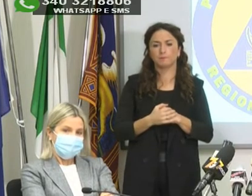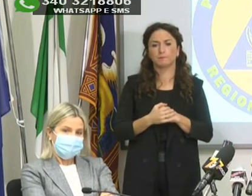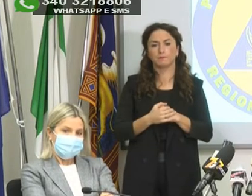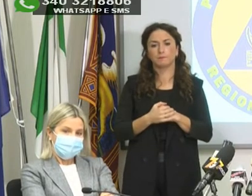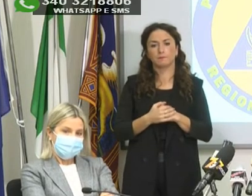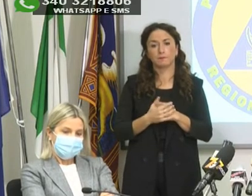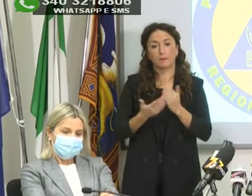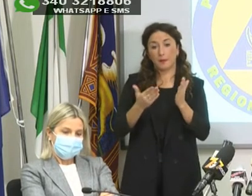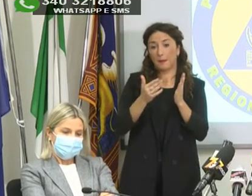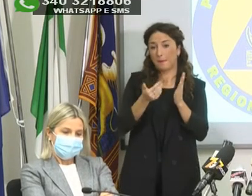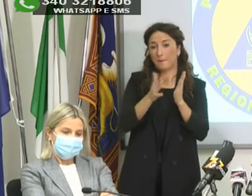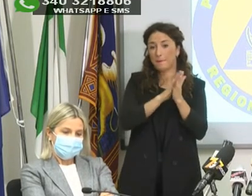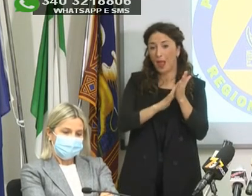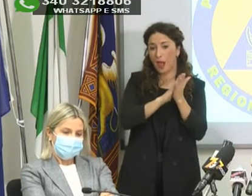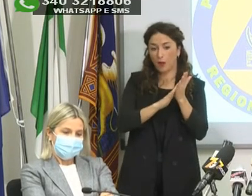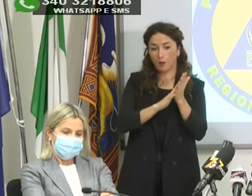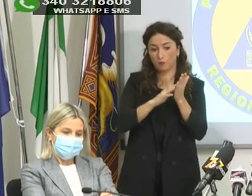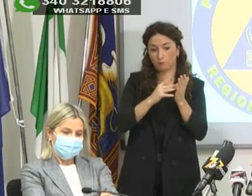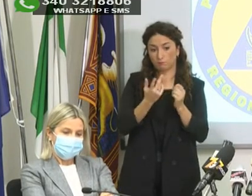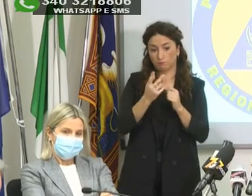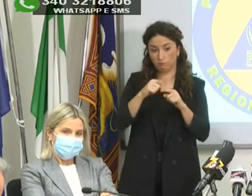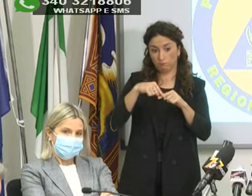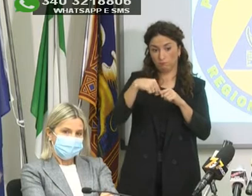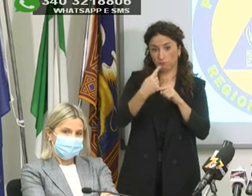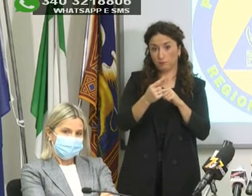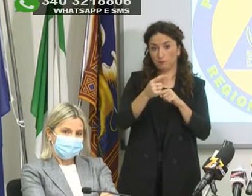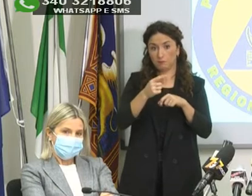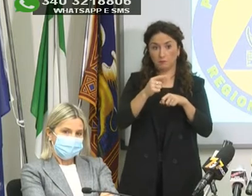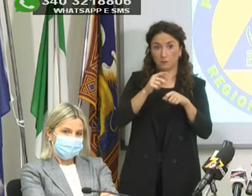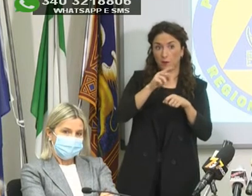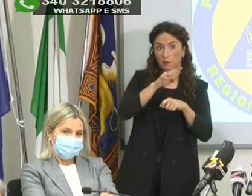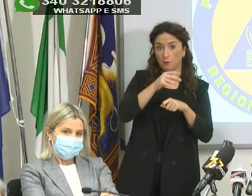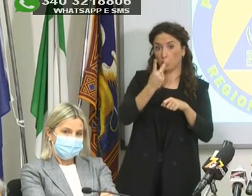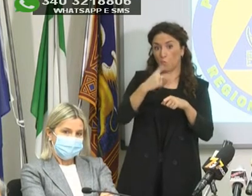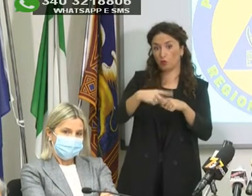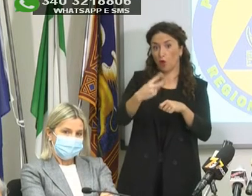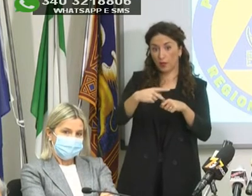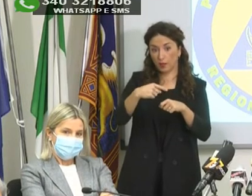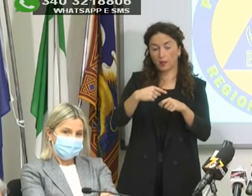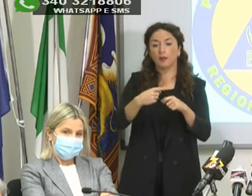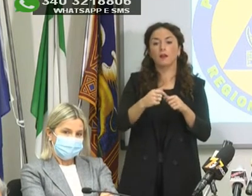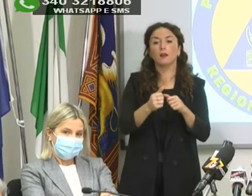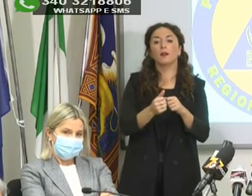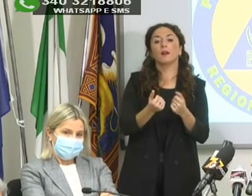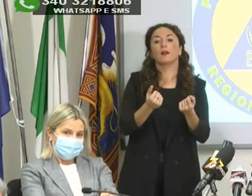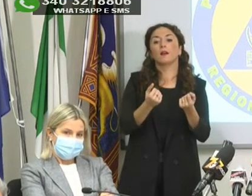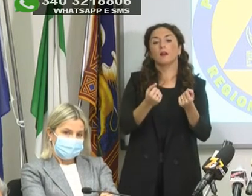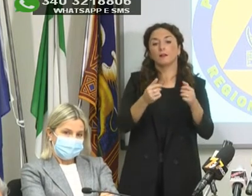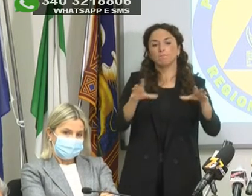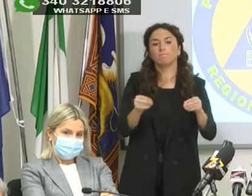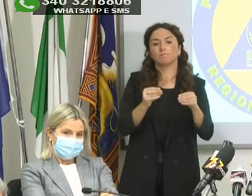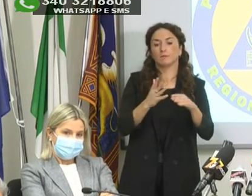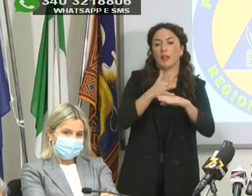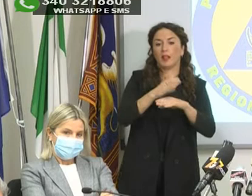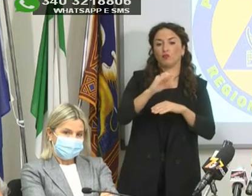che questo piano passi nelle prossime 24 ore, 48 fa la grande, prima in CTS, Comitato